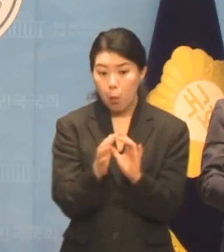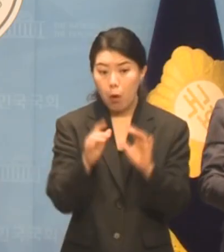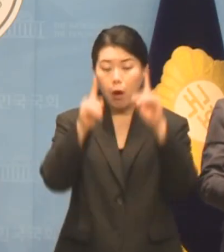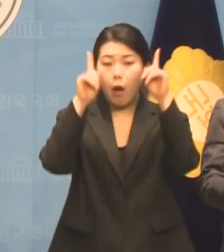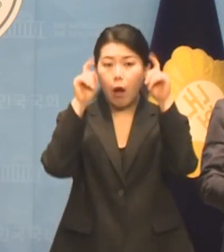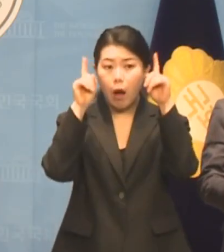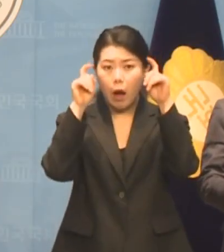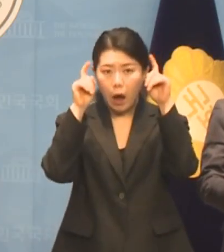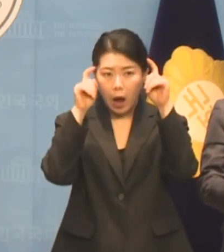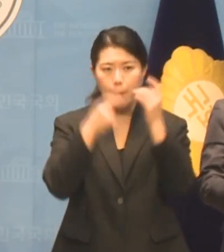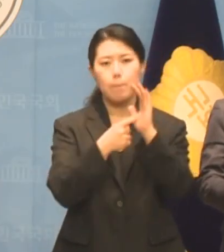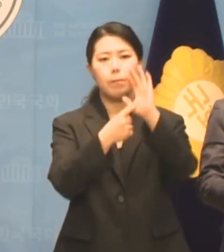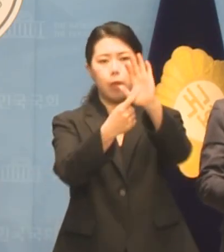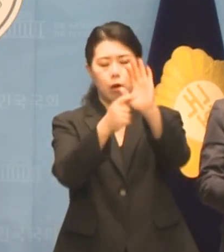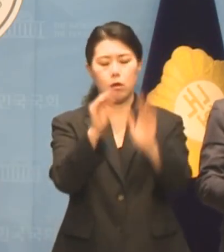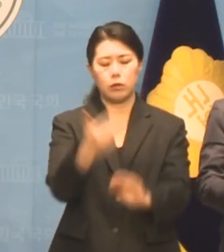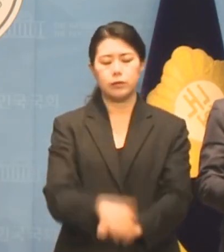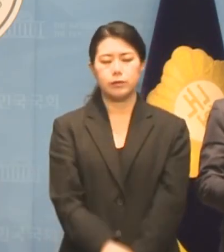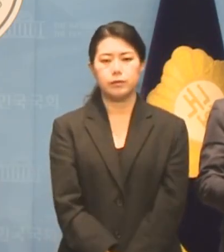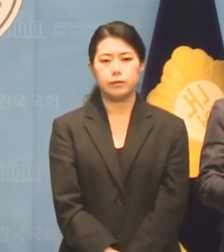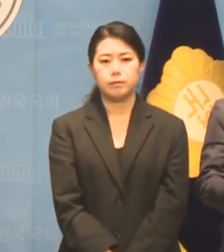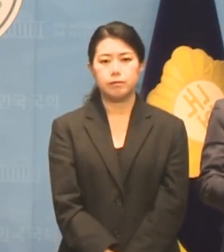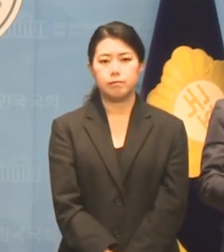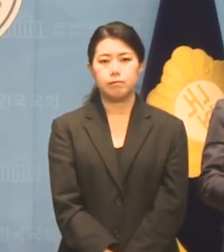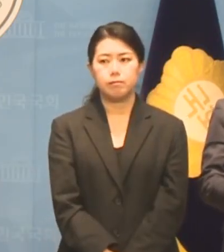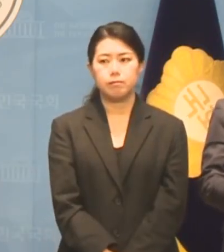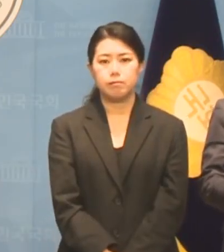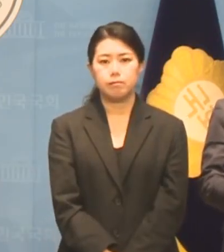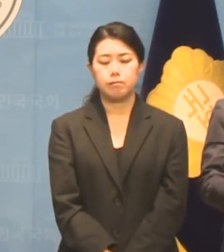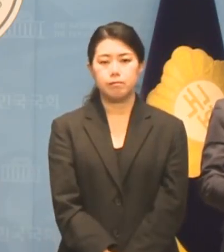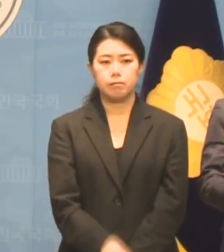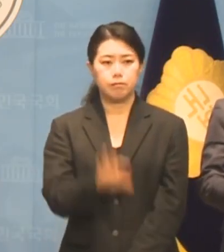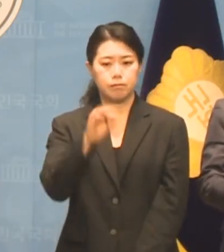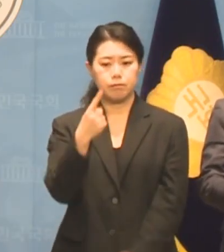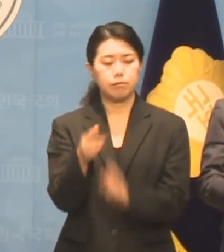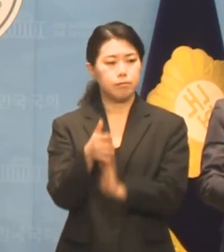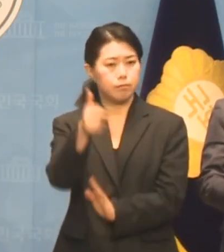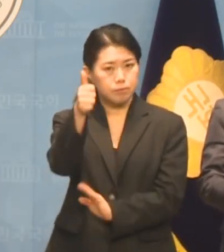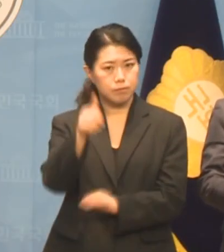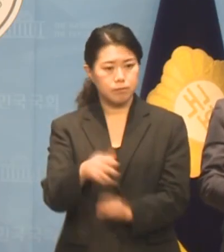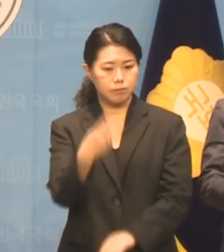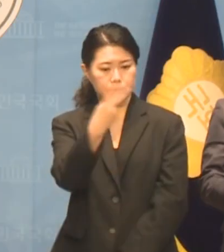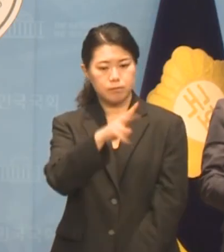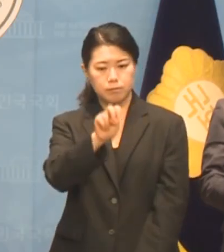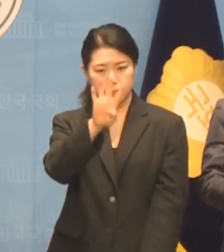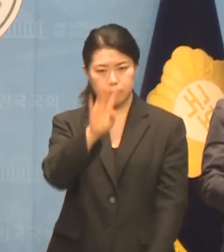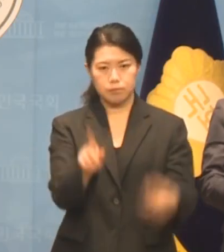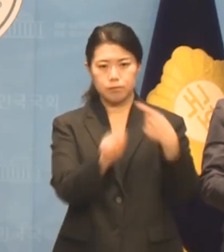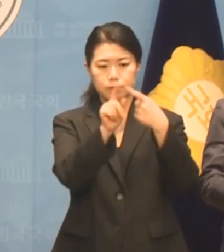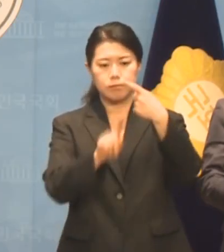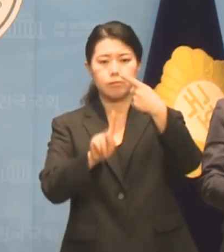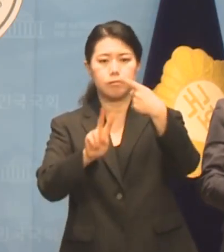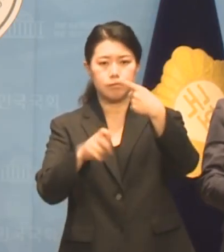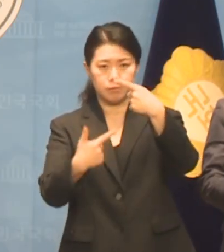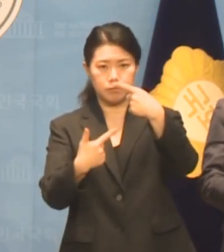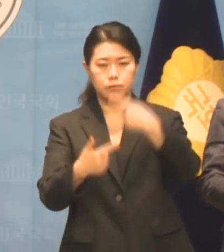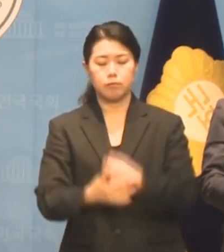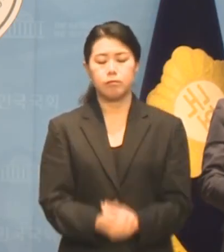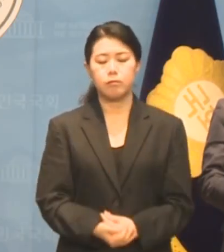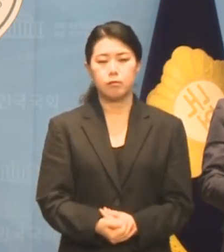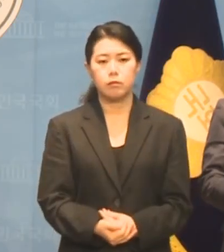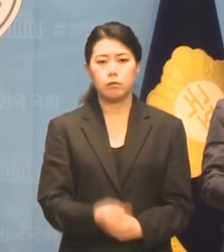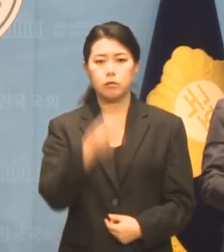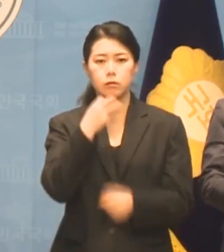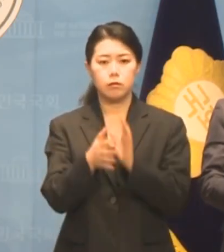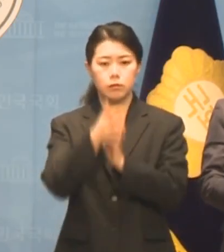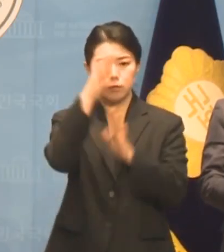사진이 이슈가 된 바 있습니다. 오세훈 시장은 2024년 11월 26일